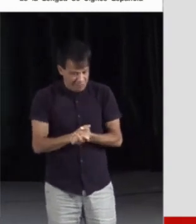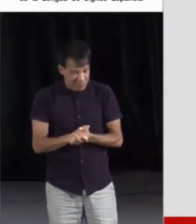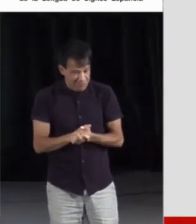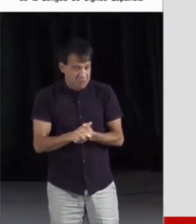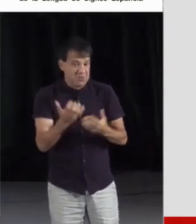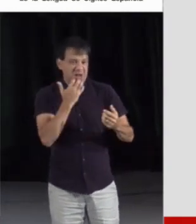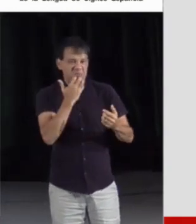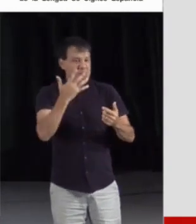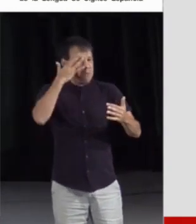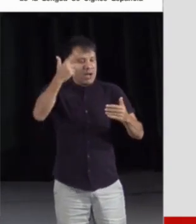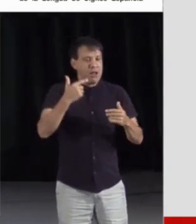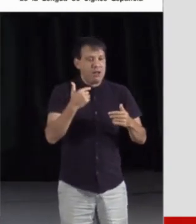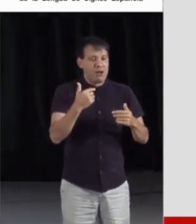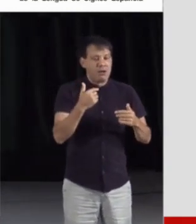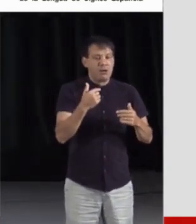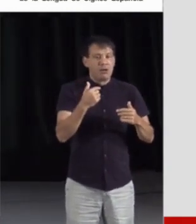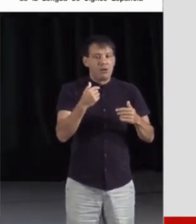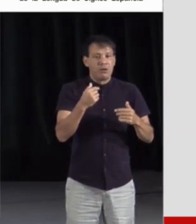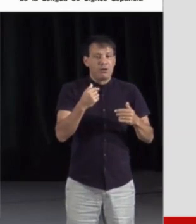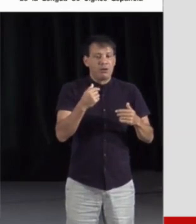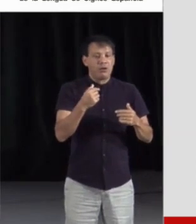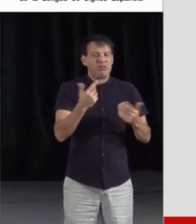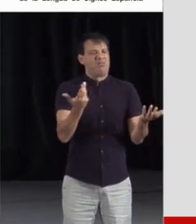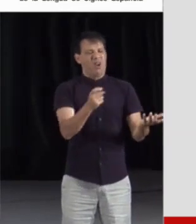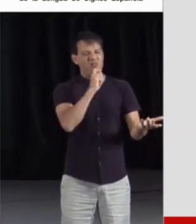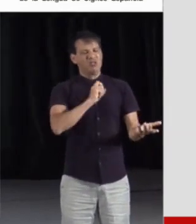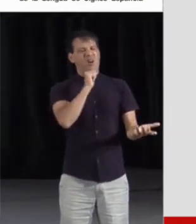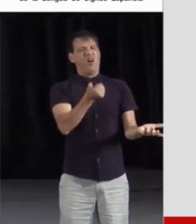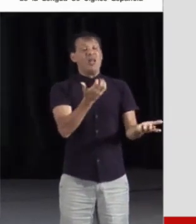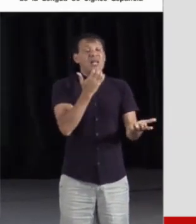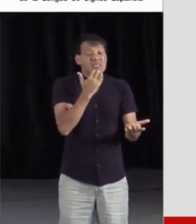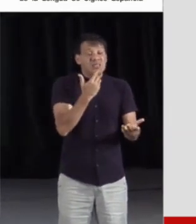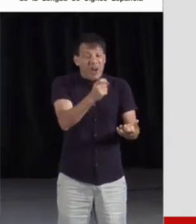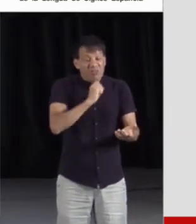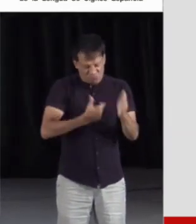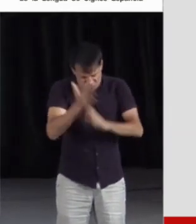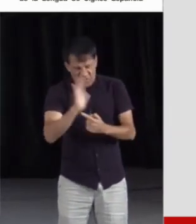comunicación se ve influida, como digo, por estos otros campos de investigación.